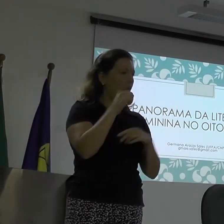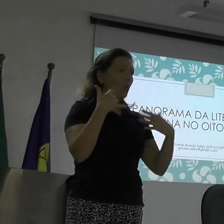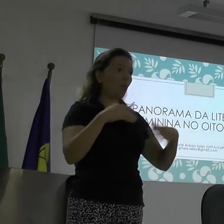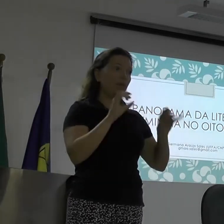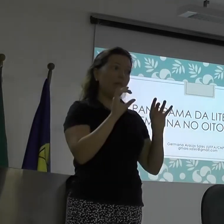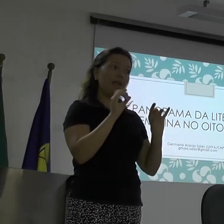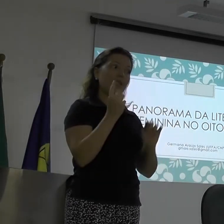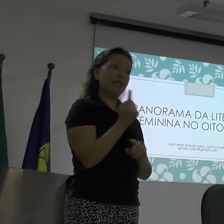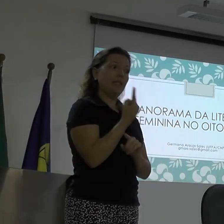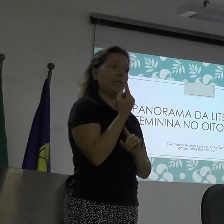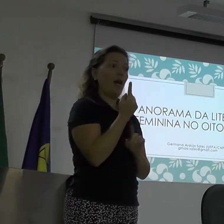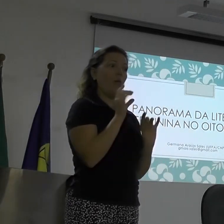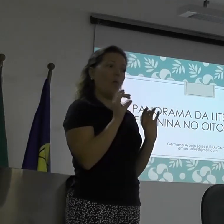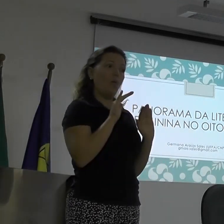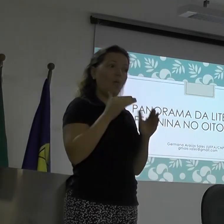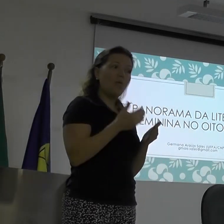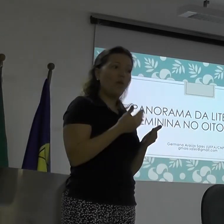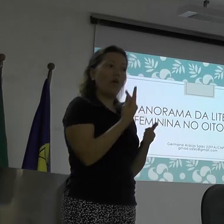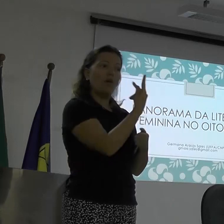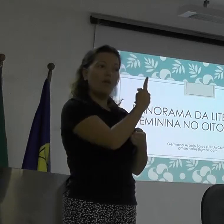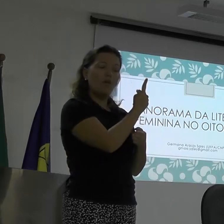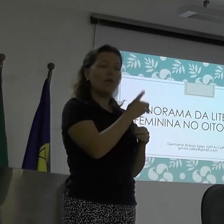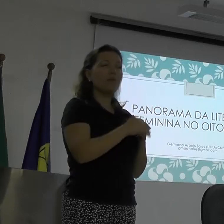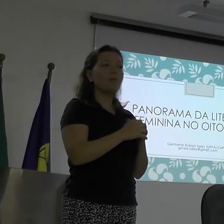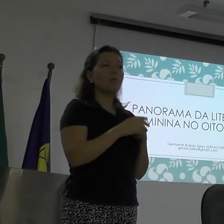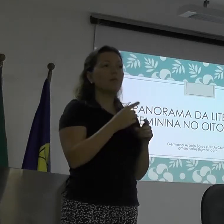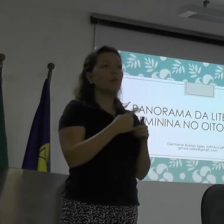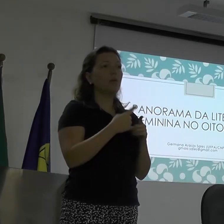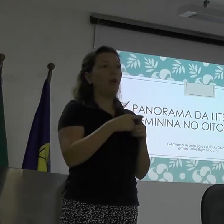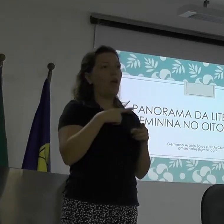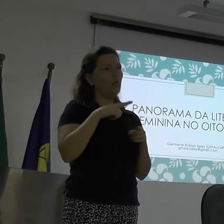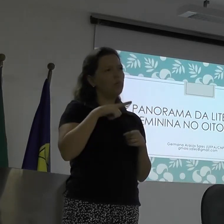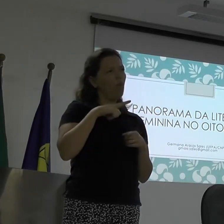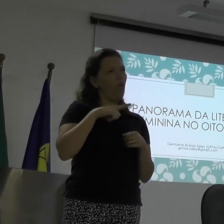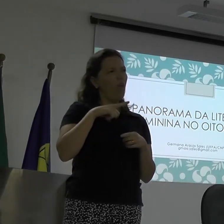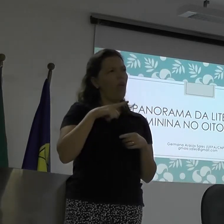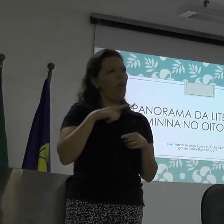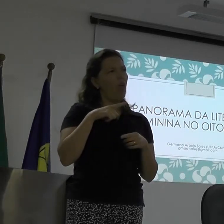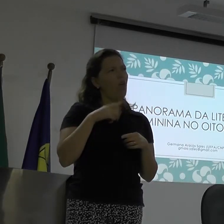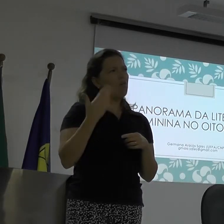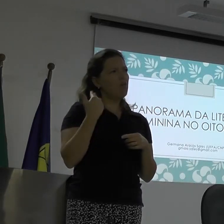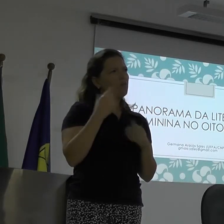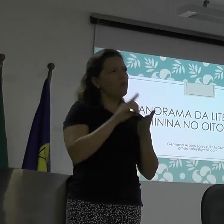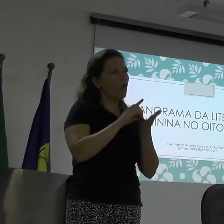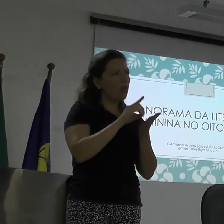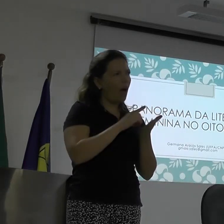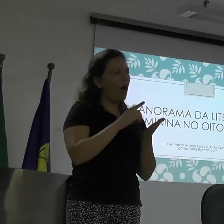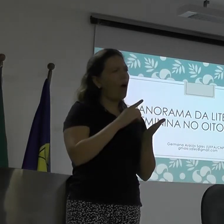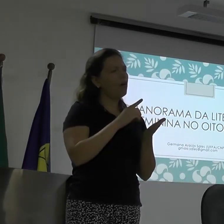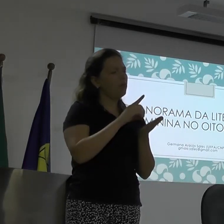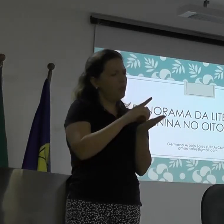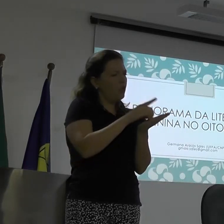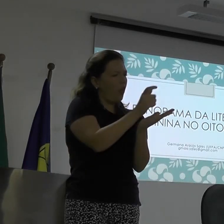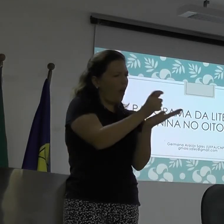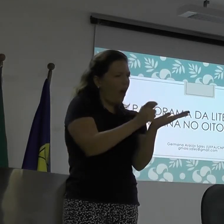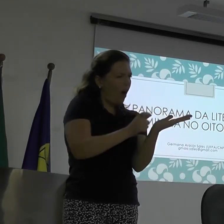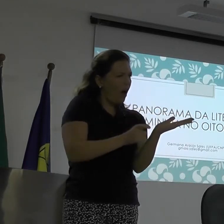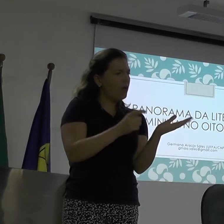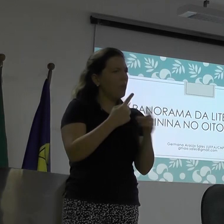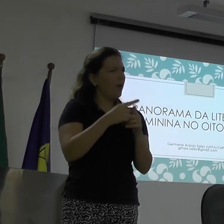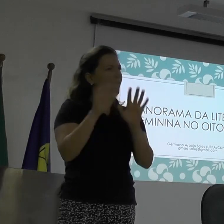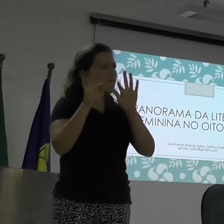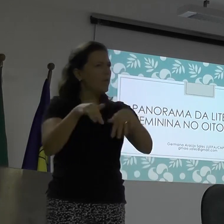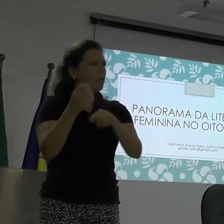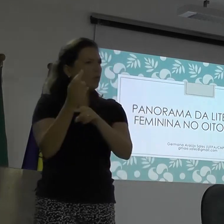exemplo, os dicionários, né? Eu ainda tenho um dicionário. Quando eu terminei meu doutorado, não